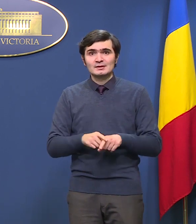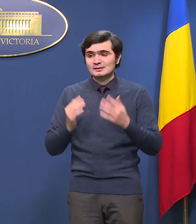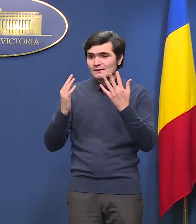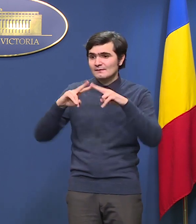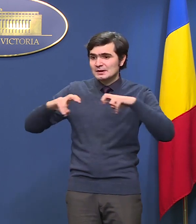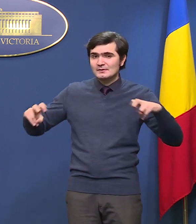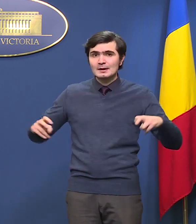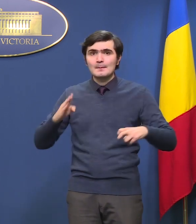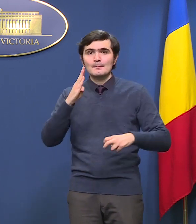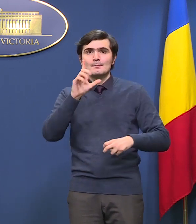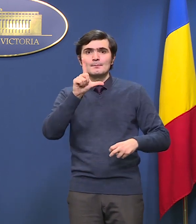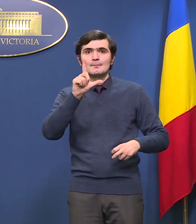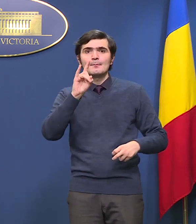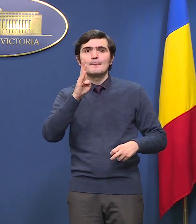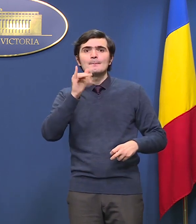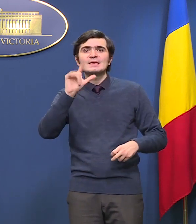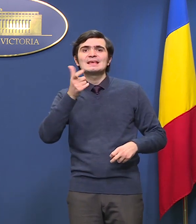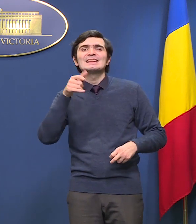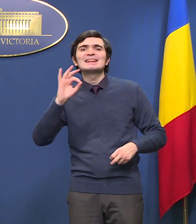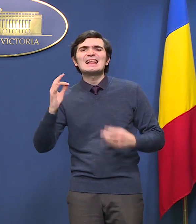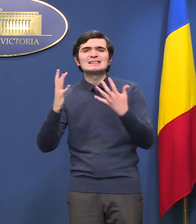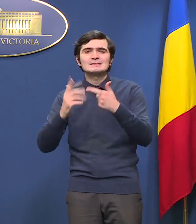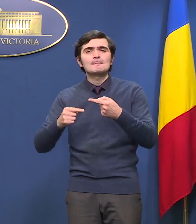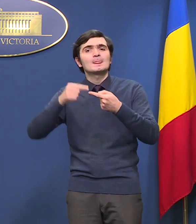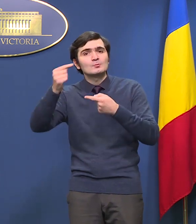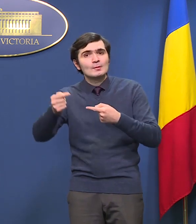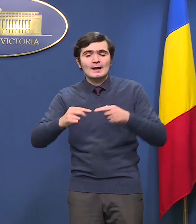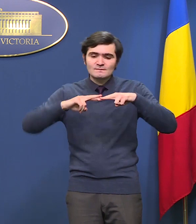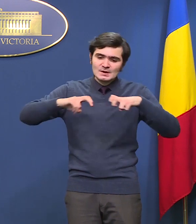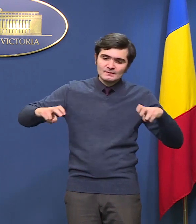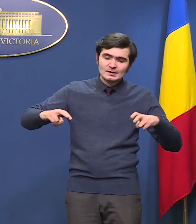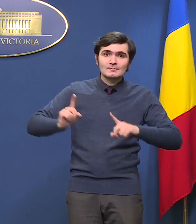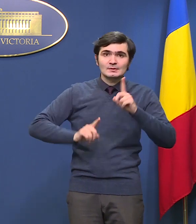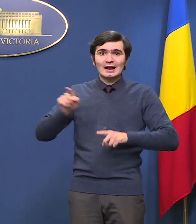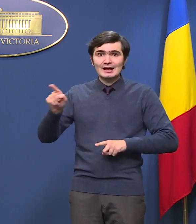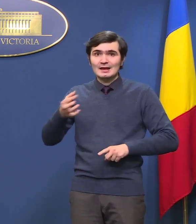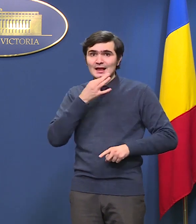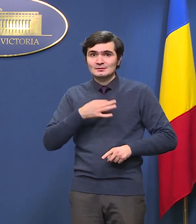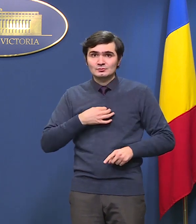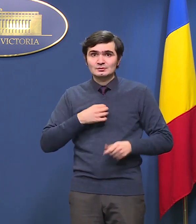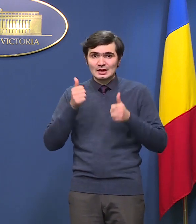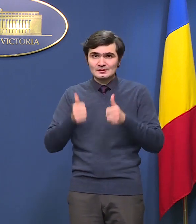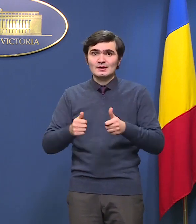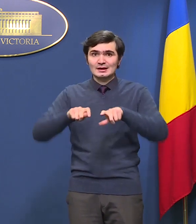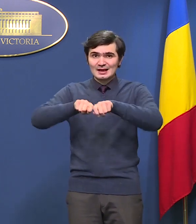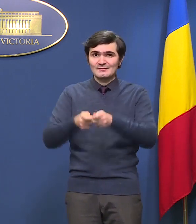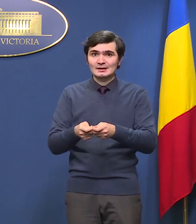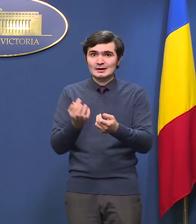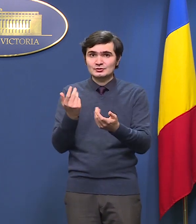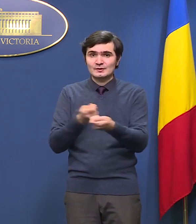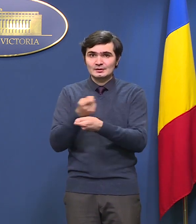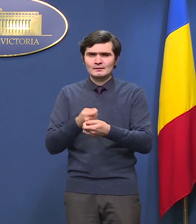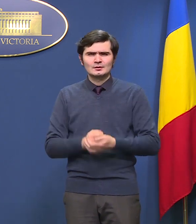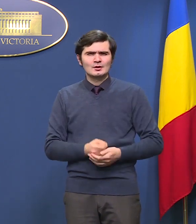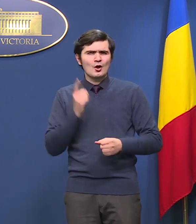bine, și putem ulterior să verificăm măsura în care a fost afectată cifra de afaceri. Și ordinul de